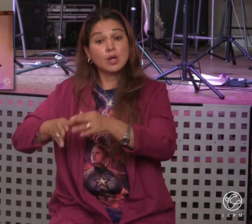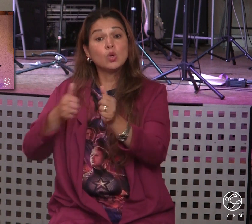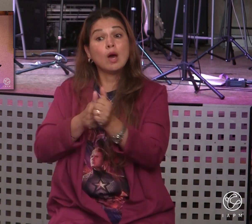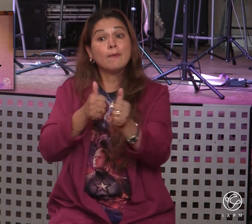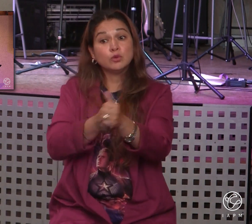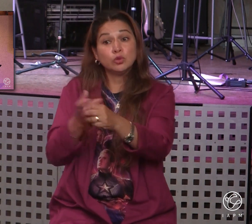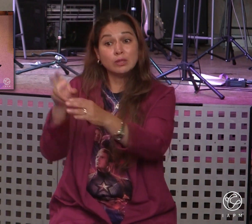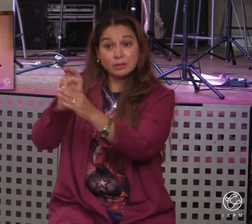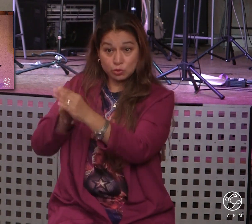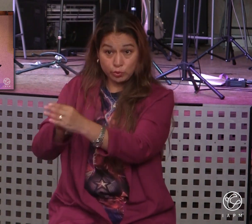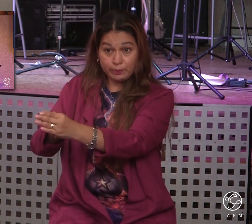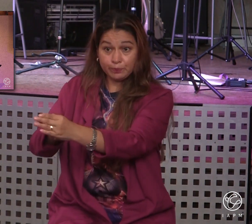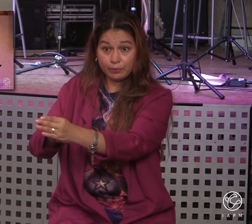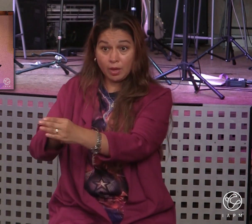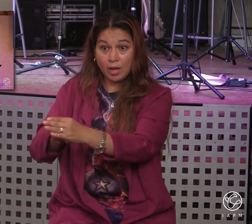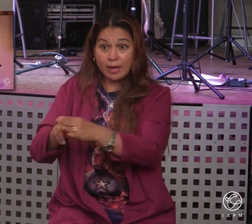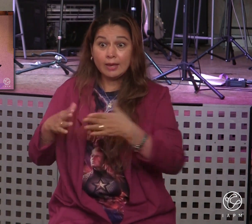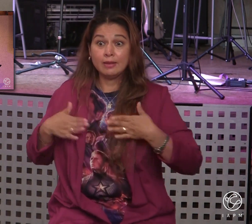¿Perdón?